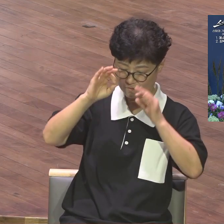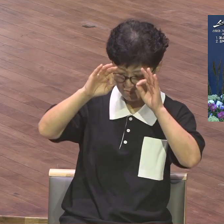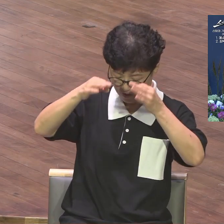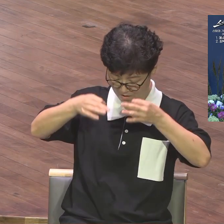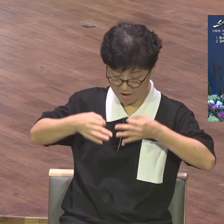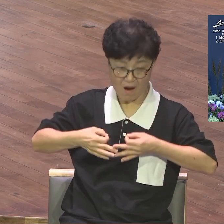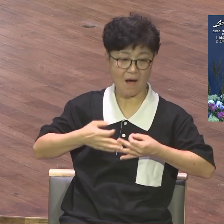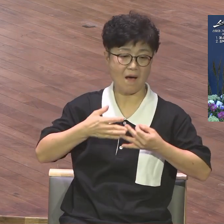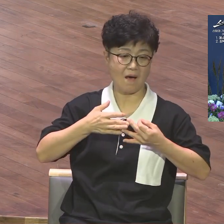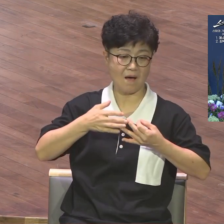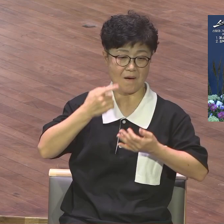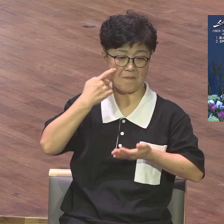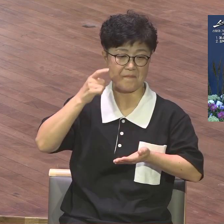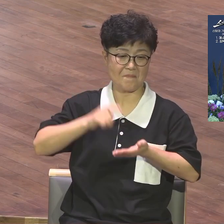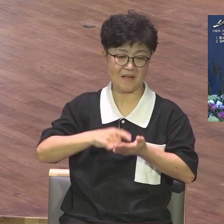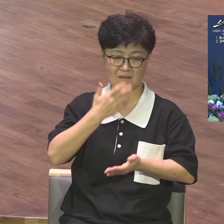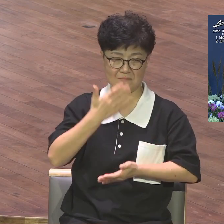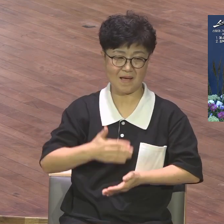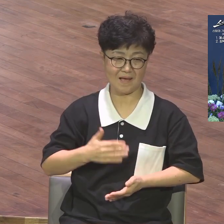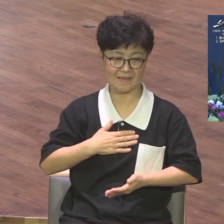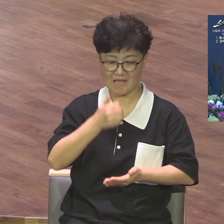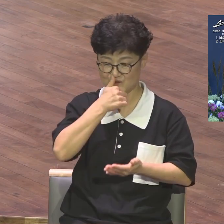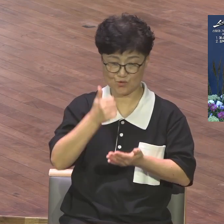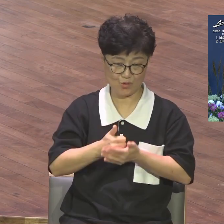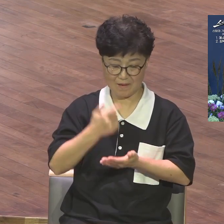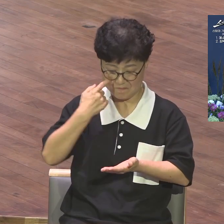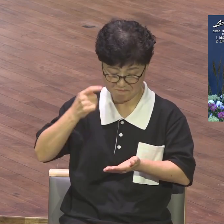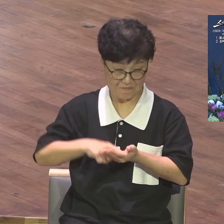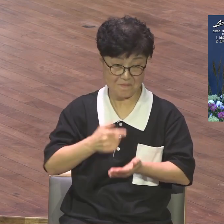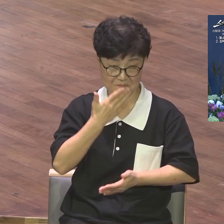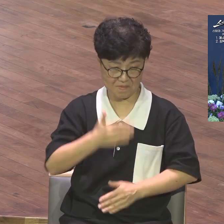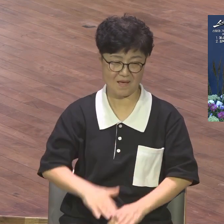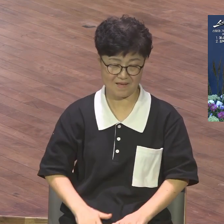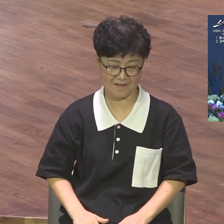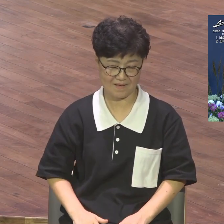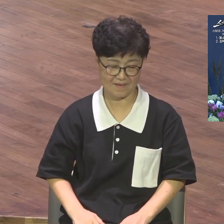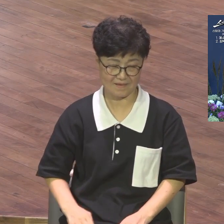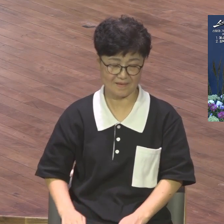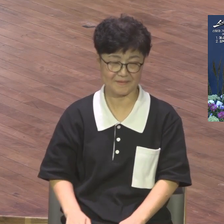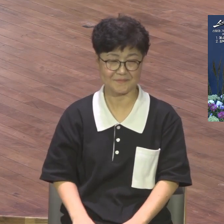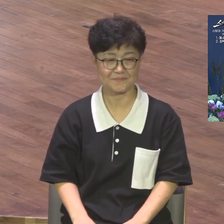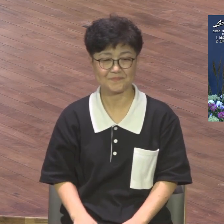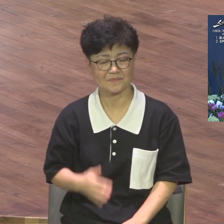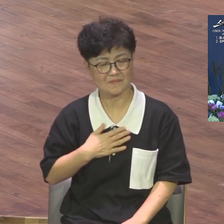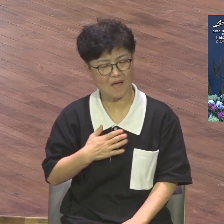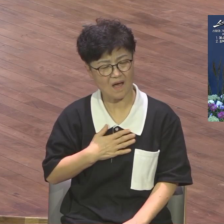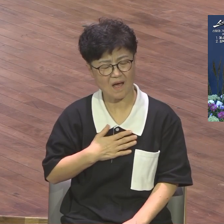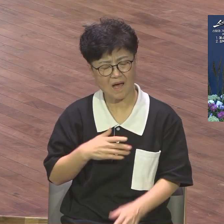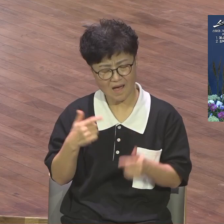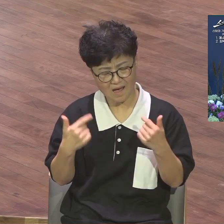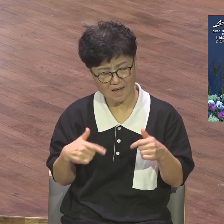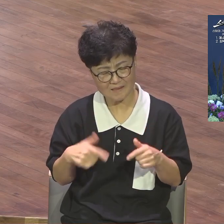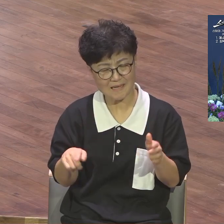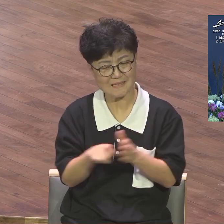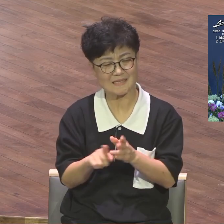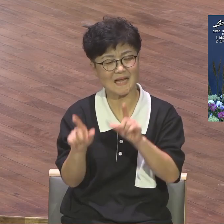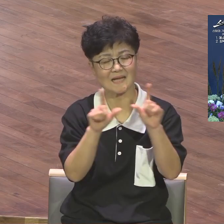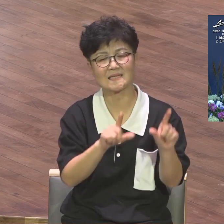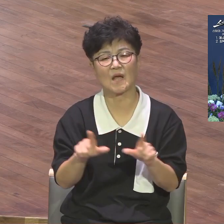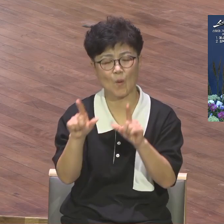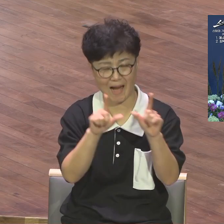30년, 40년 제사 문화 속에 있을 때 제가 사실은 여전히 신앙생활을 하고 있었지만 늘 저는 초등 때부터 전부치는